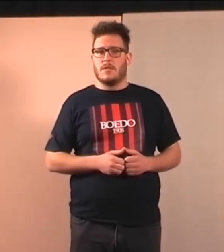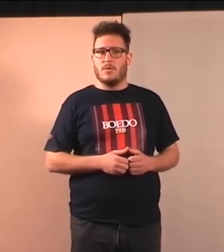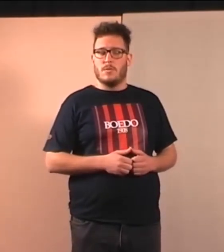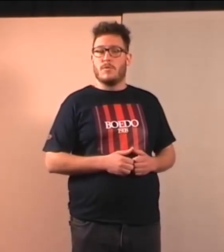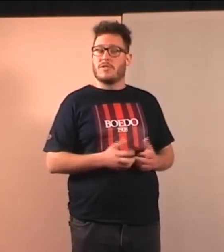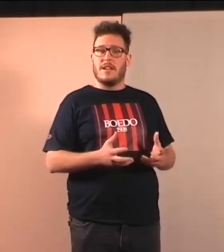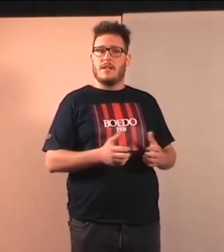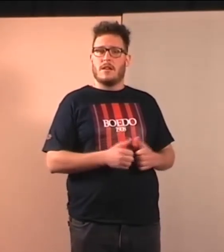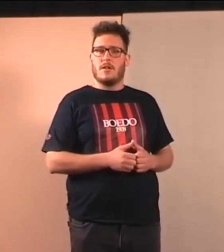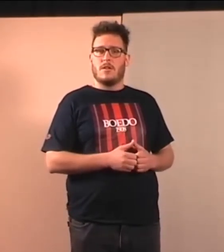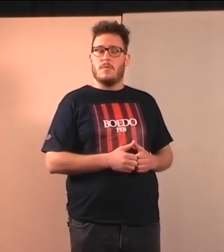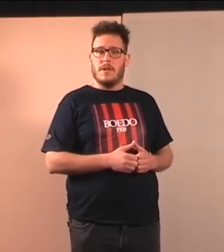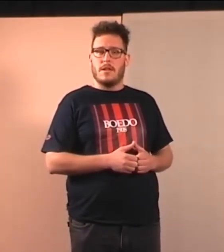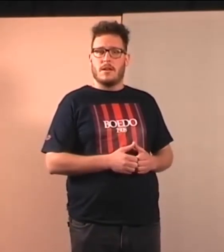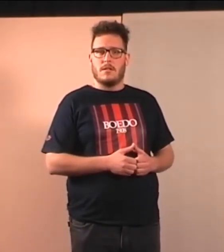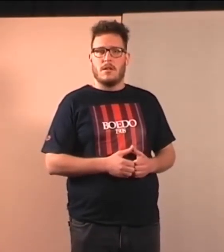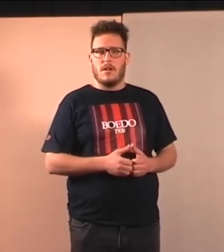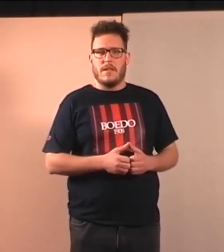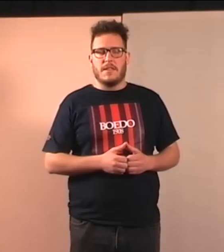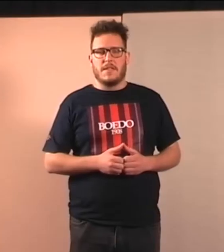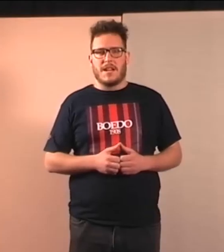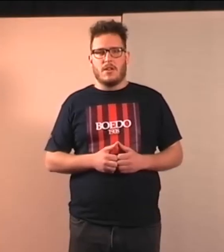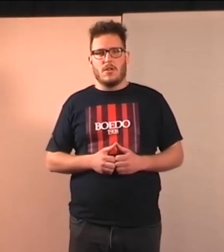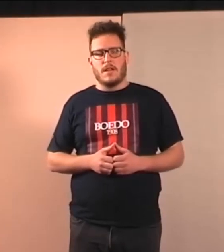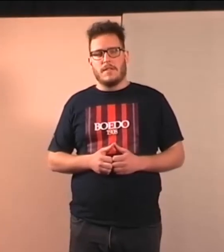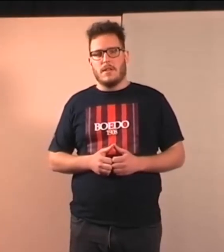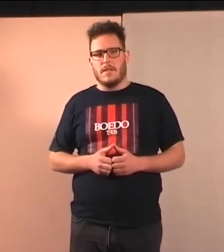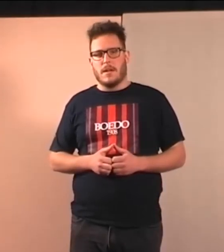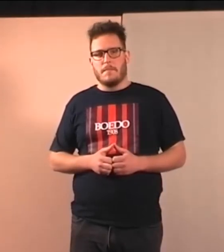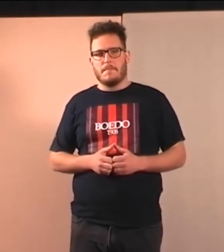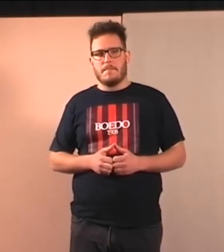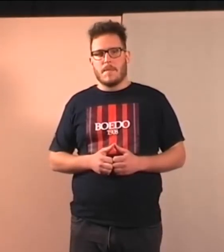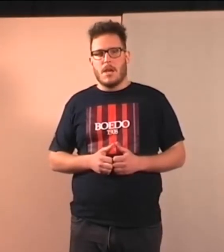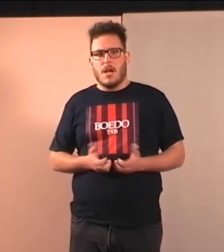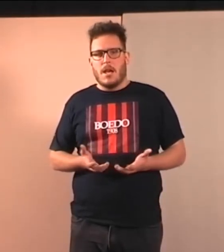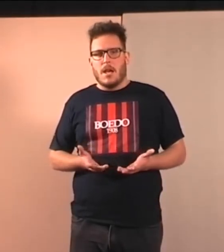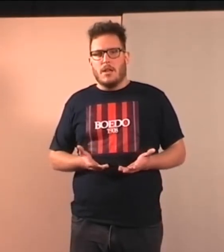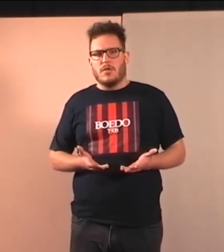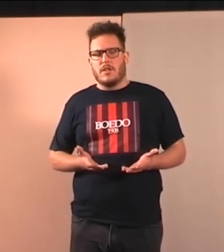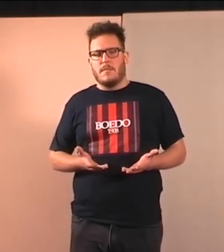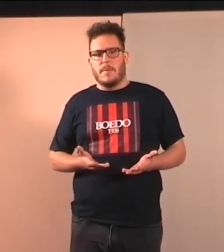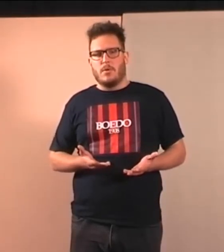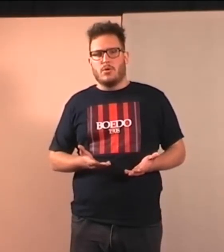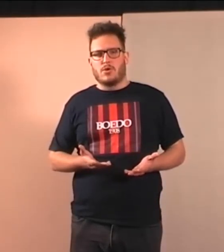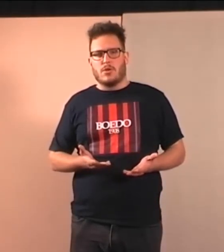con vida de este trágico accidente Entonces me pregunto yo,